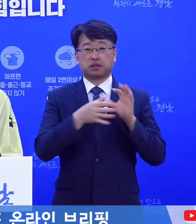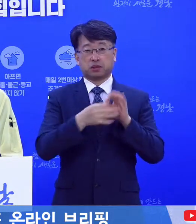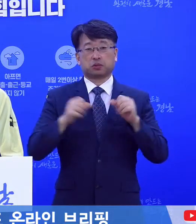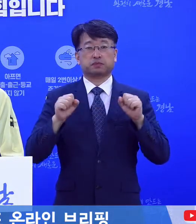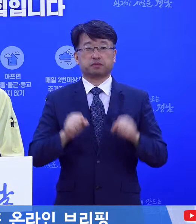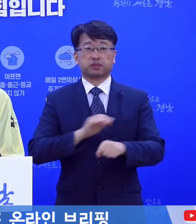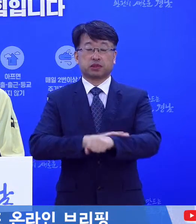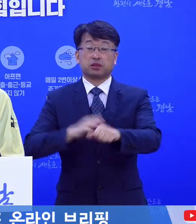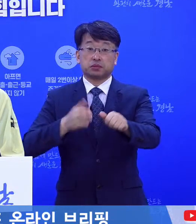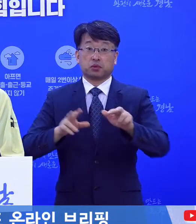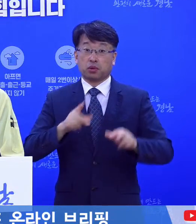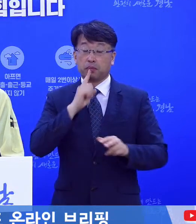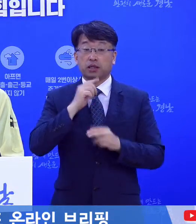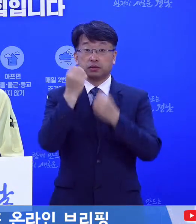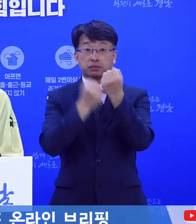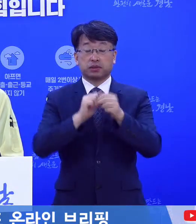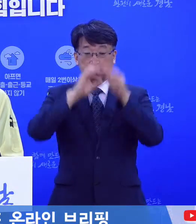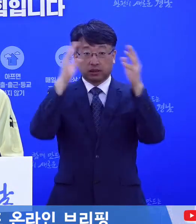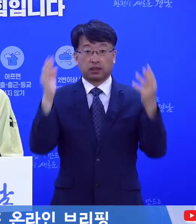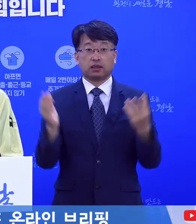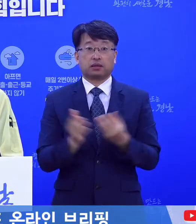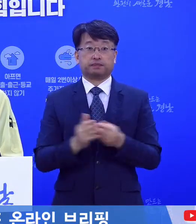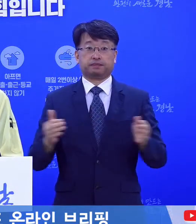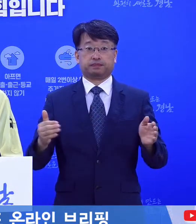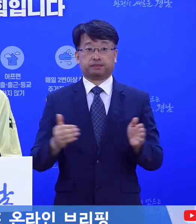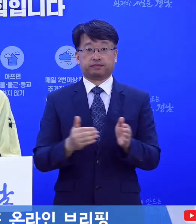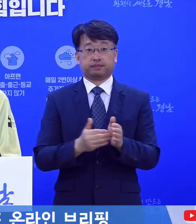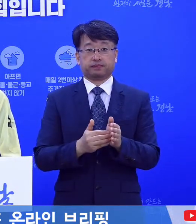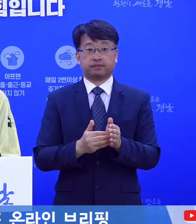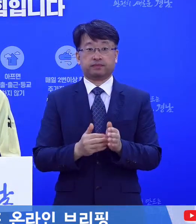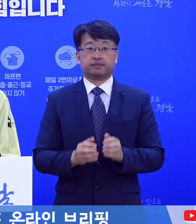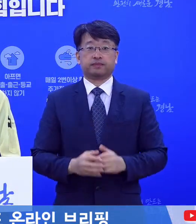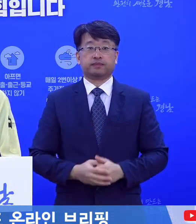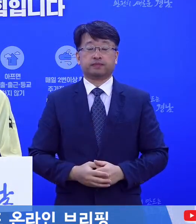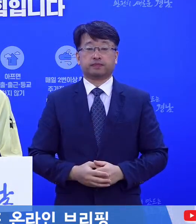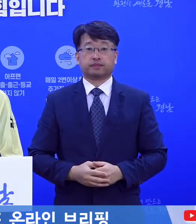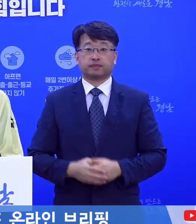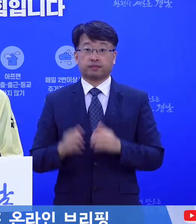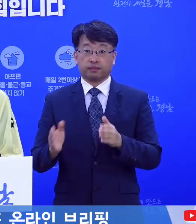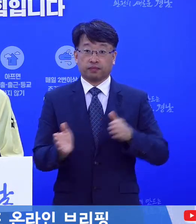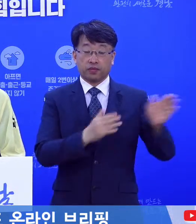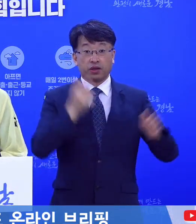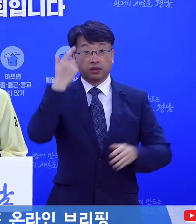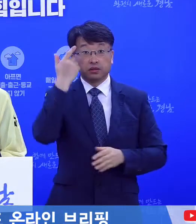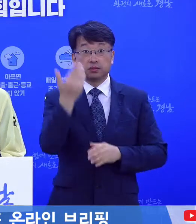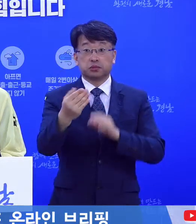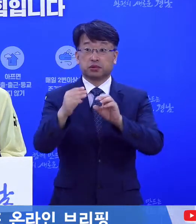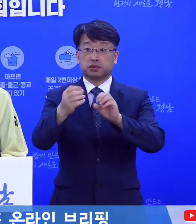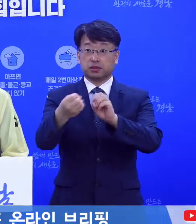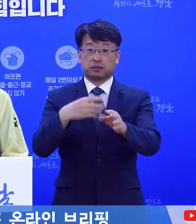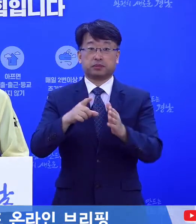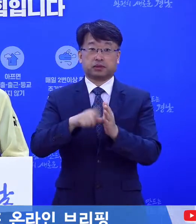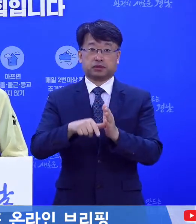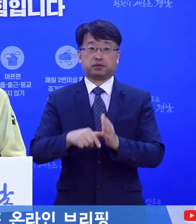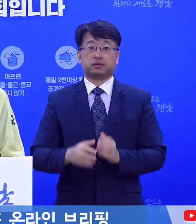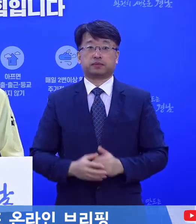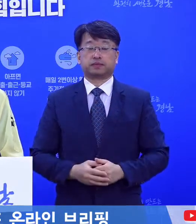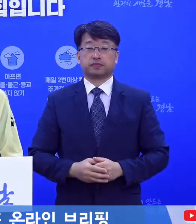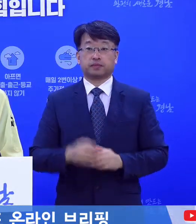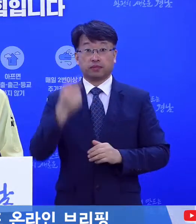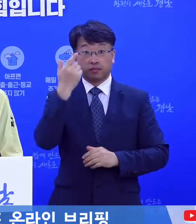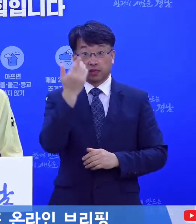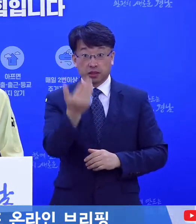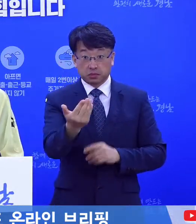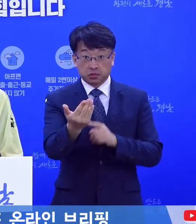주십시오. 이상으로 오늘 브리핑을 모두 마치겠습니다. 예, 다음은 질문 답변 시간을 갖도록 하겠습니다.